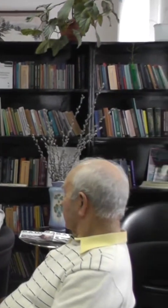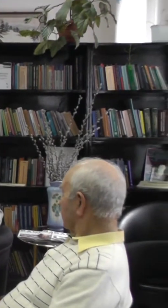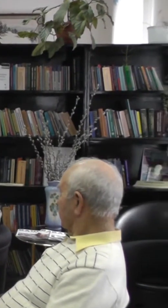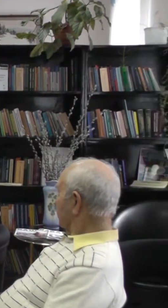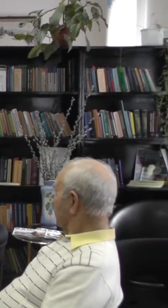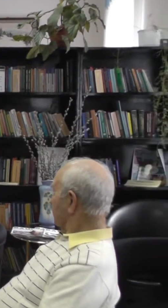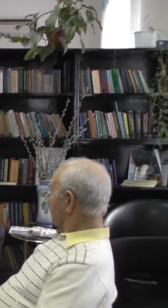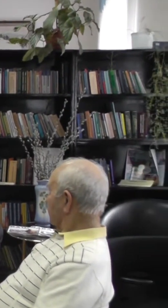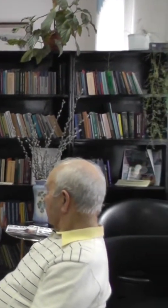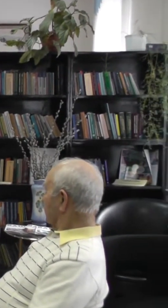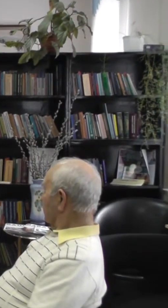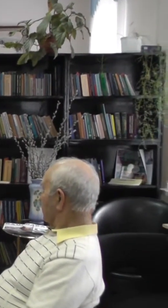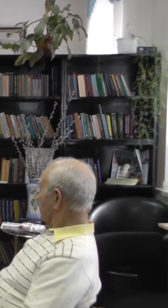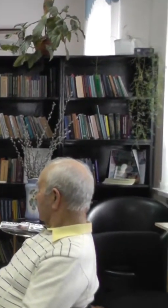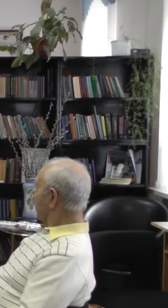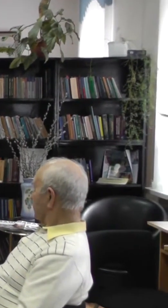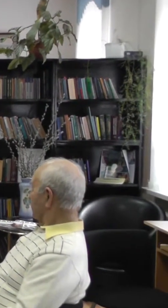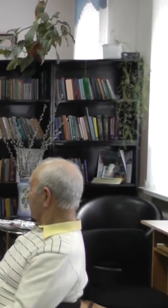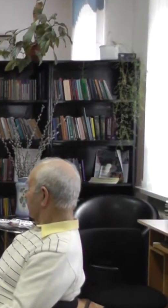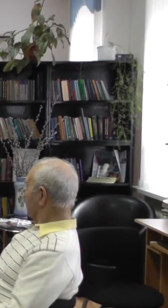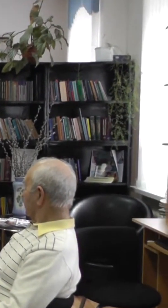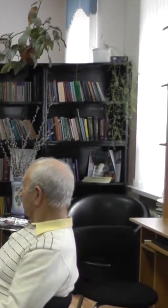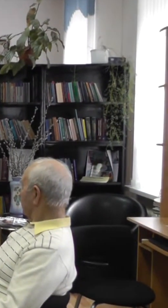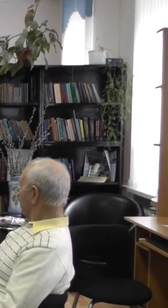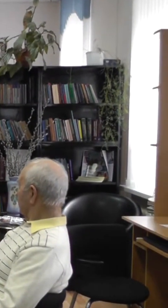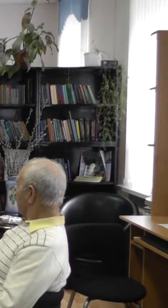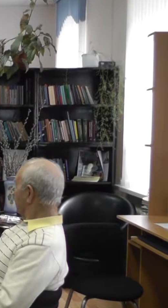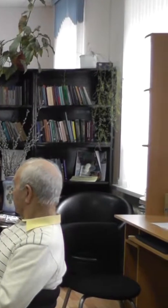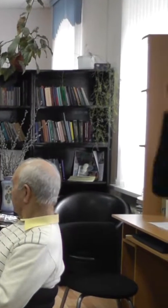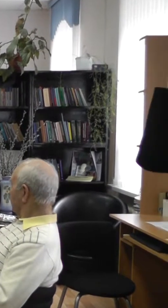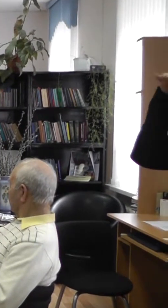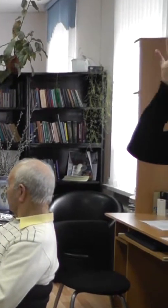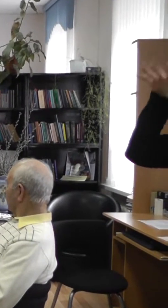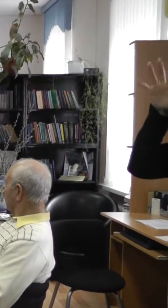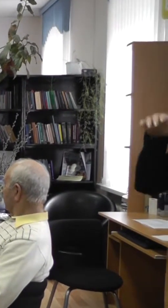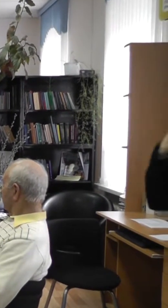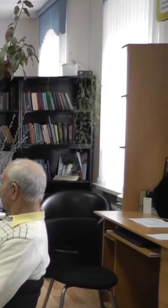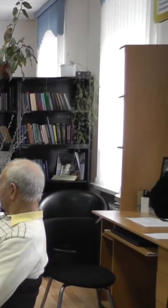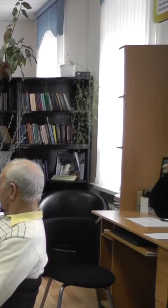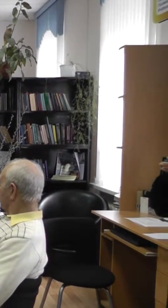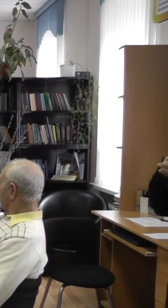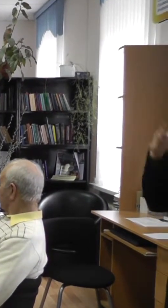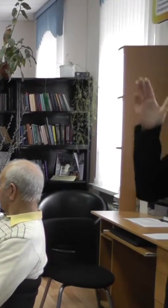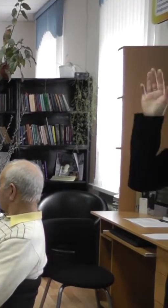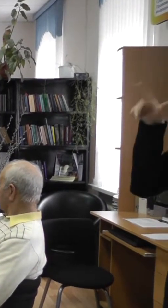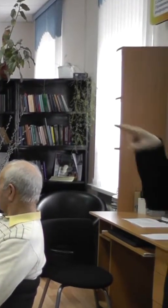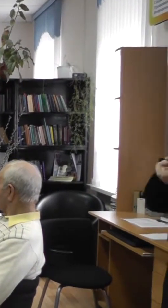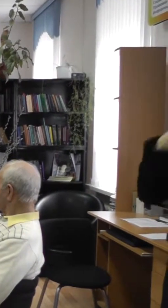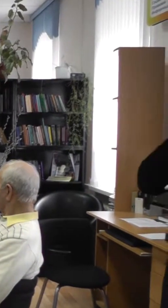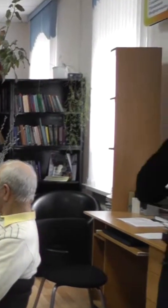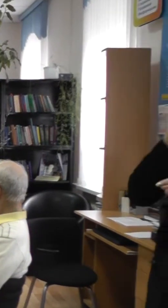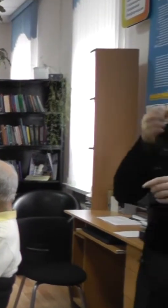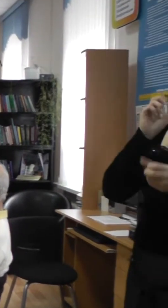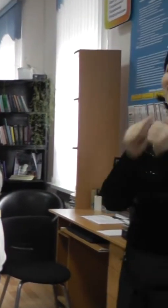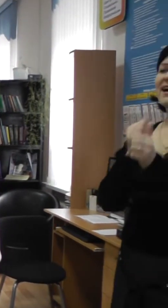сирени. Красив летом, когда неведомо откуда появившийся дождь в один миг умывает весь наш город. Каждую